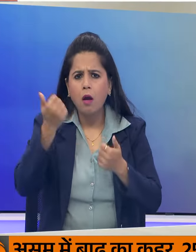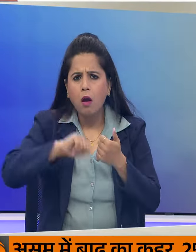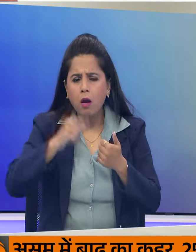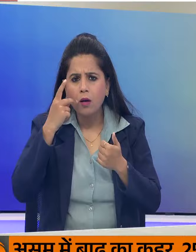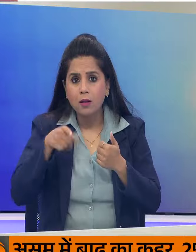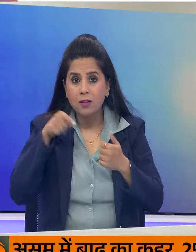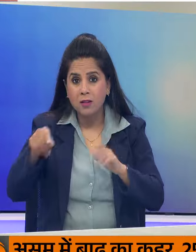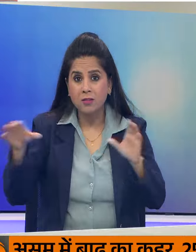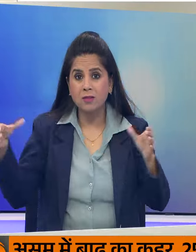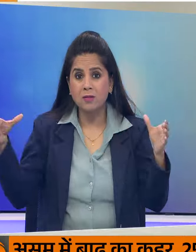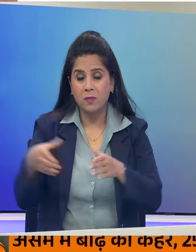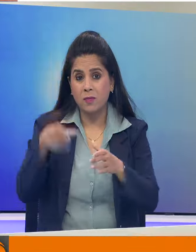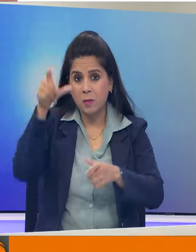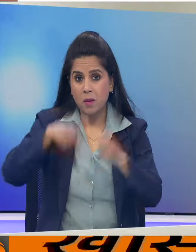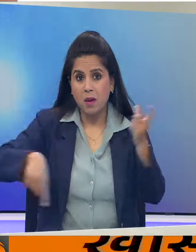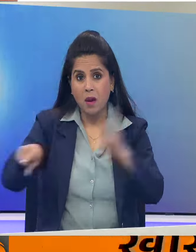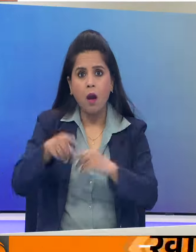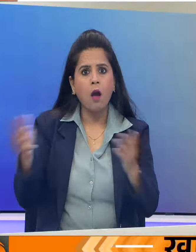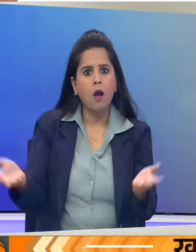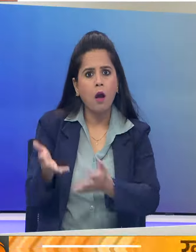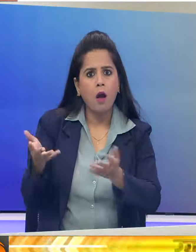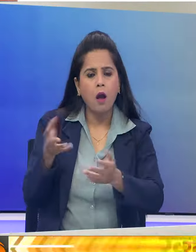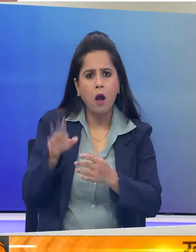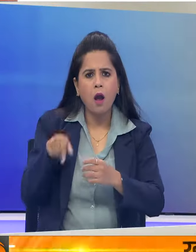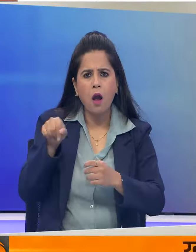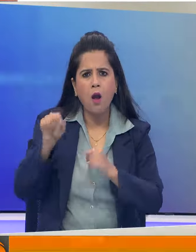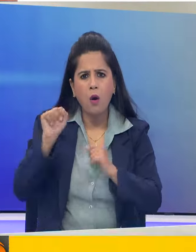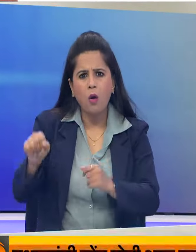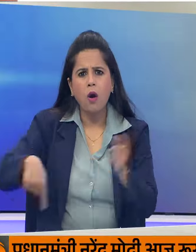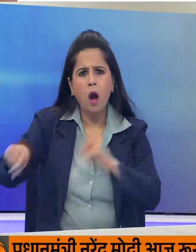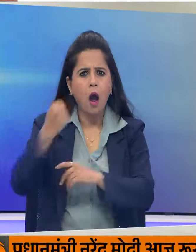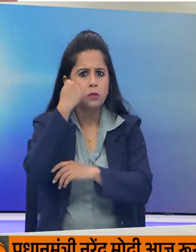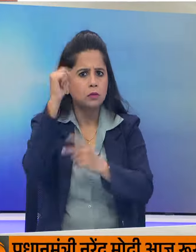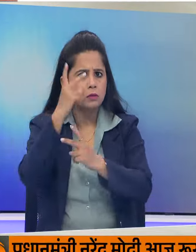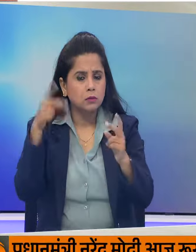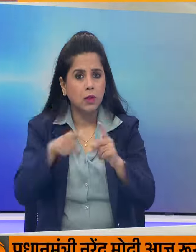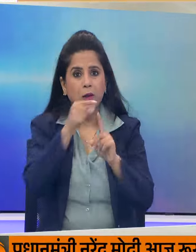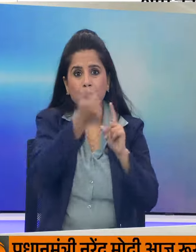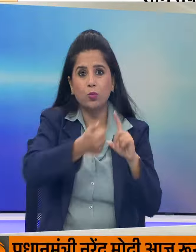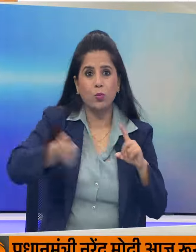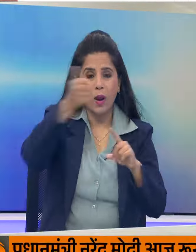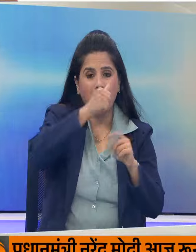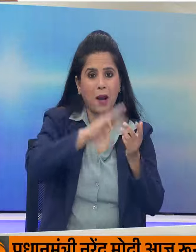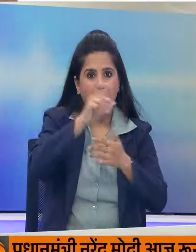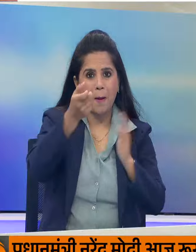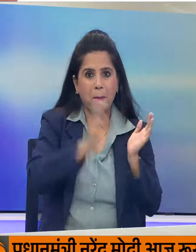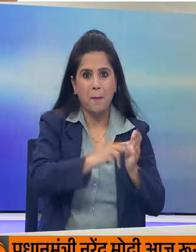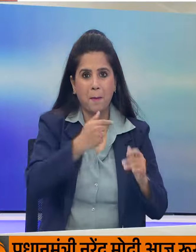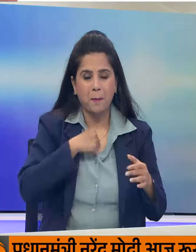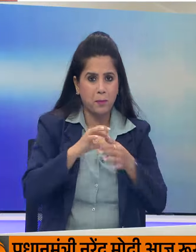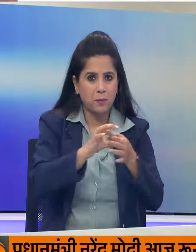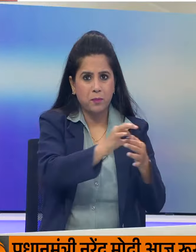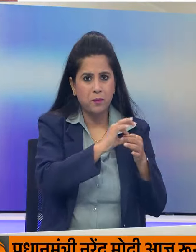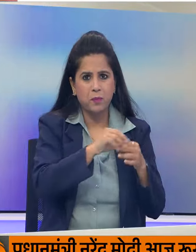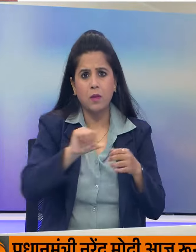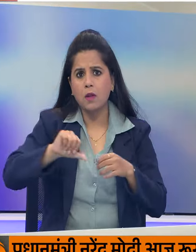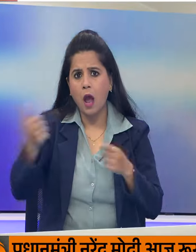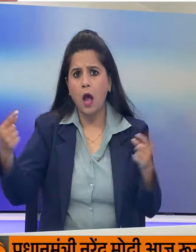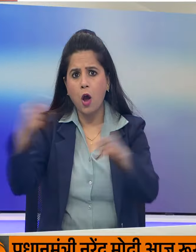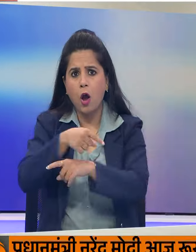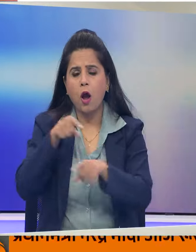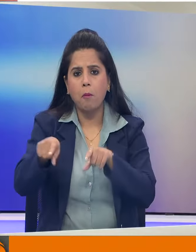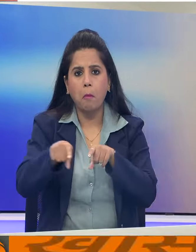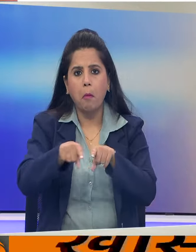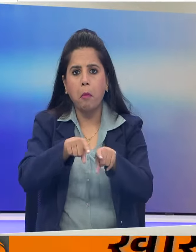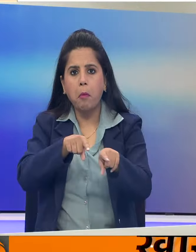हुए वामपंथी गठबंधन को बढ़त मिलती दिख रही है। वहीं राष्ट्रपति मैनुअल मैक्रों का गठबंधन और दक्षिणपंथी गठबंधन पिछड़ता